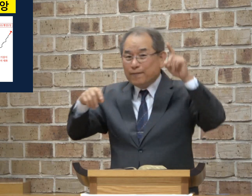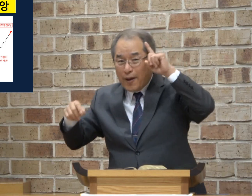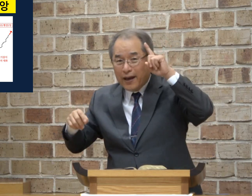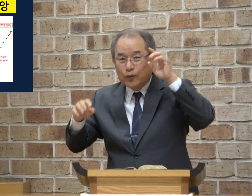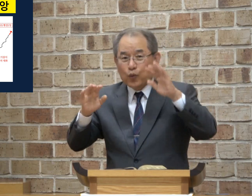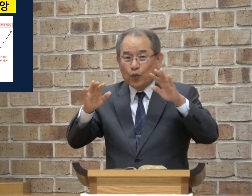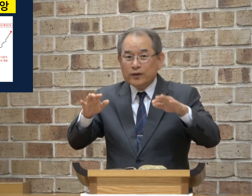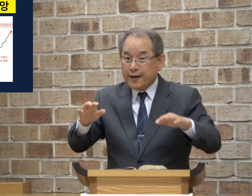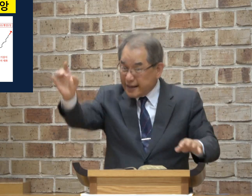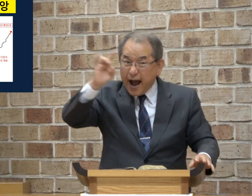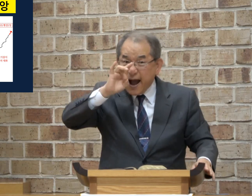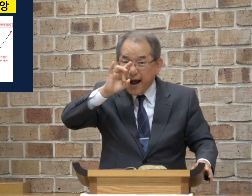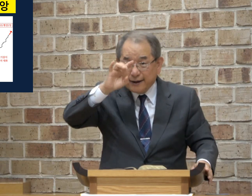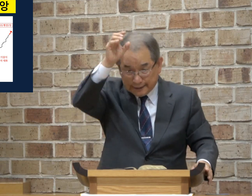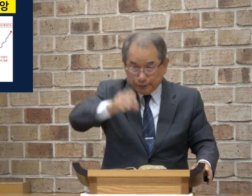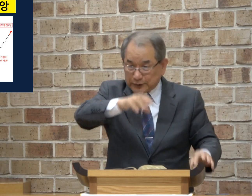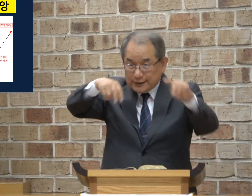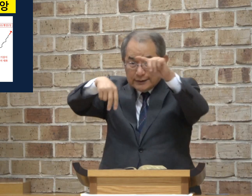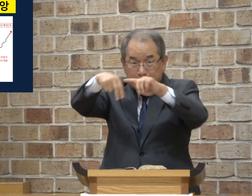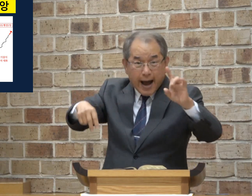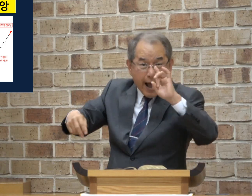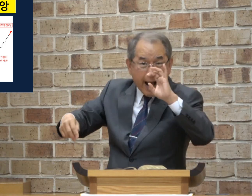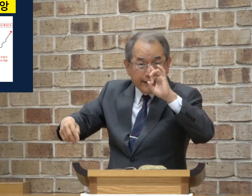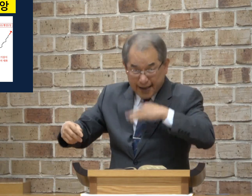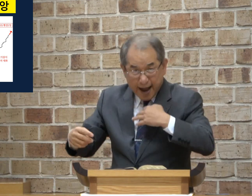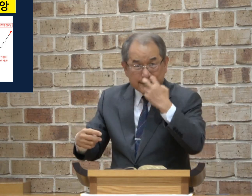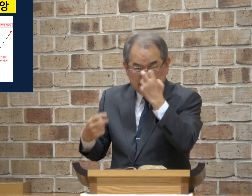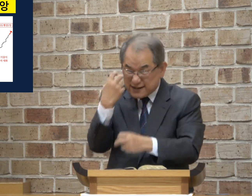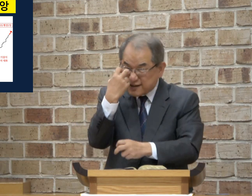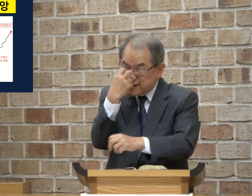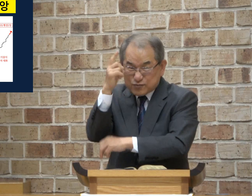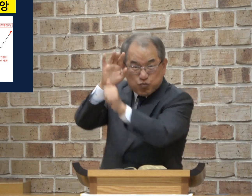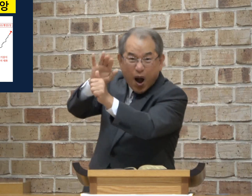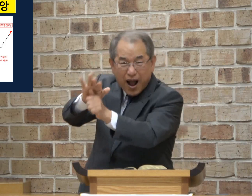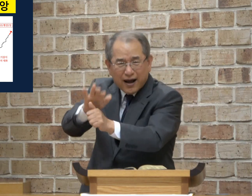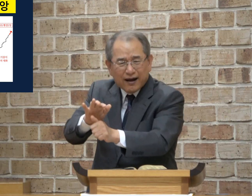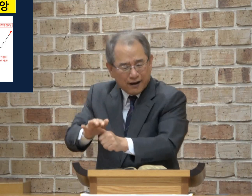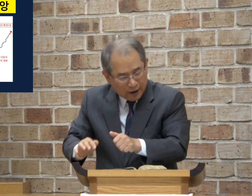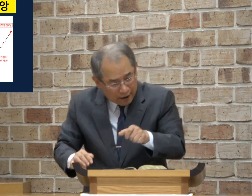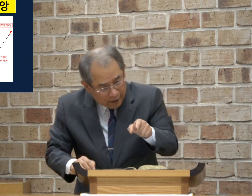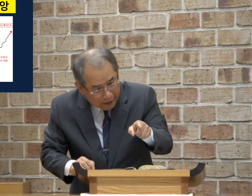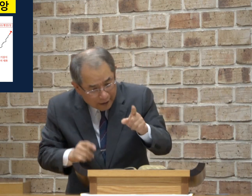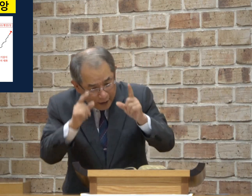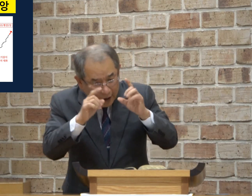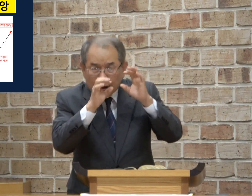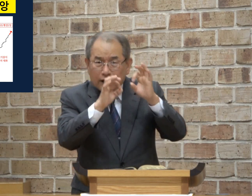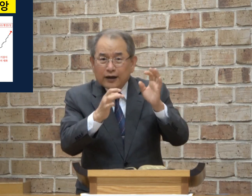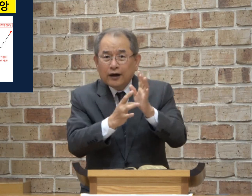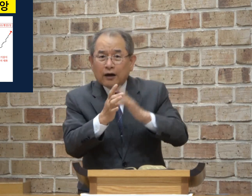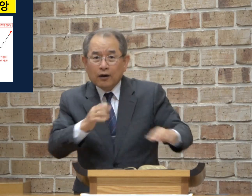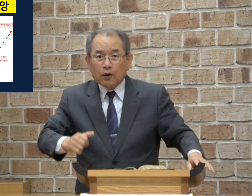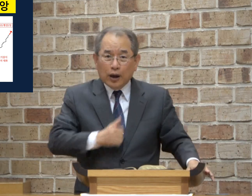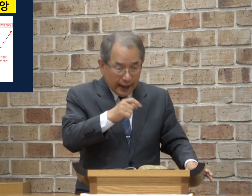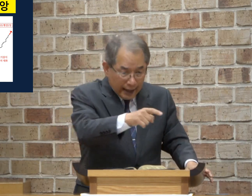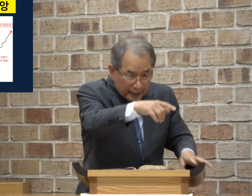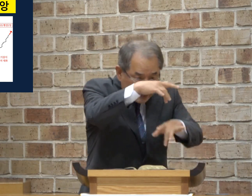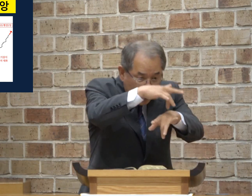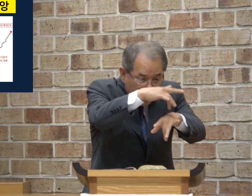아까 예수님이 누구신지를 정확하게 답하는 사람이 십자가에 달릴 수 없습니다. 제가 예수님을 지켜드릴게요 하는 모습을